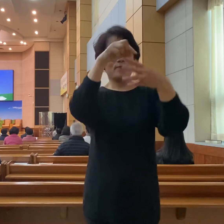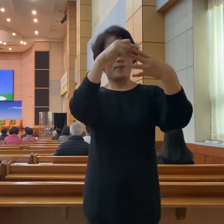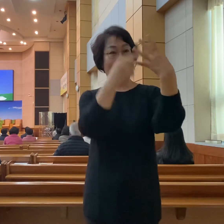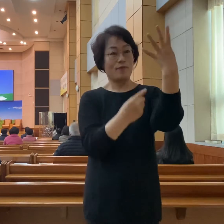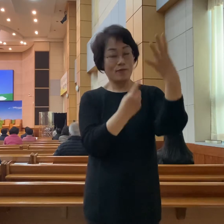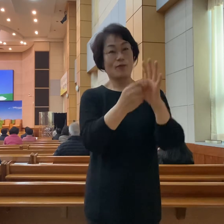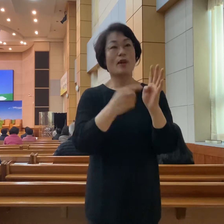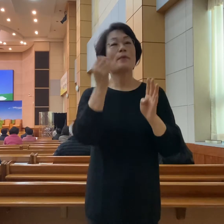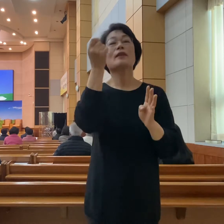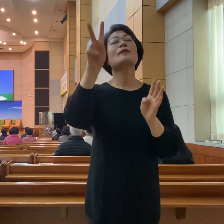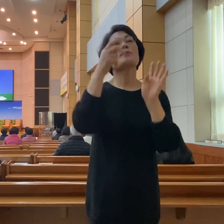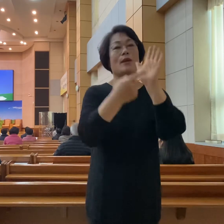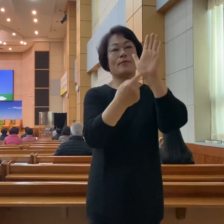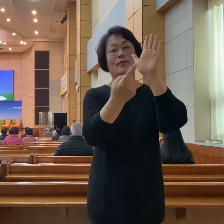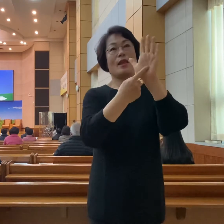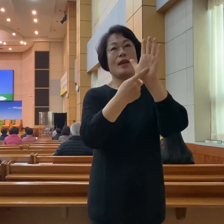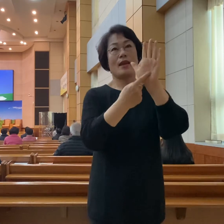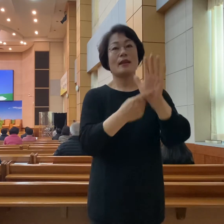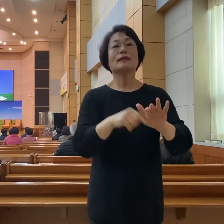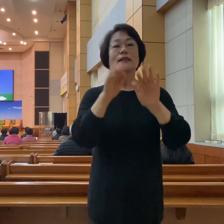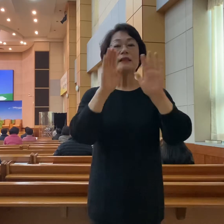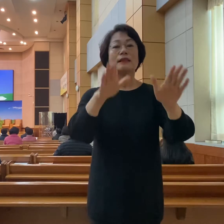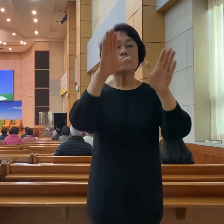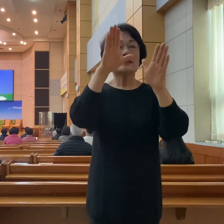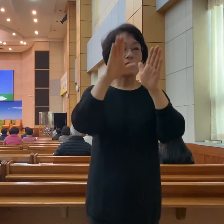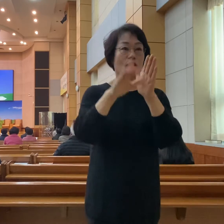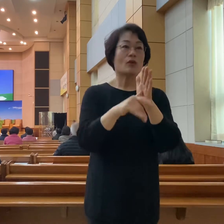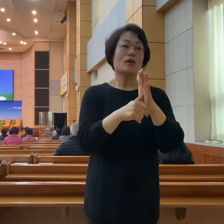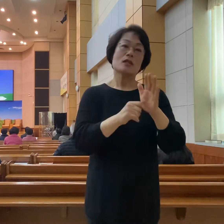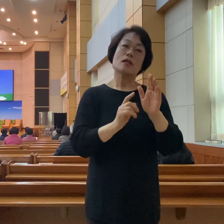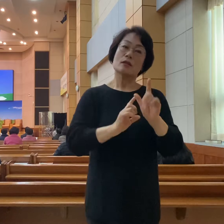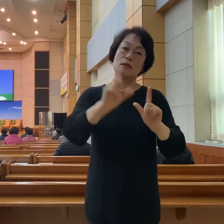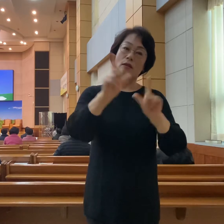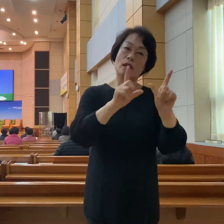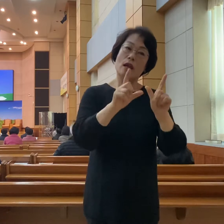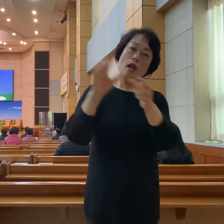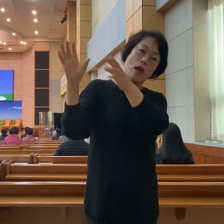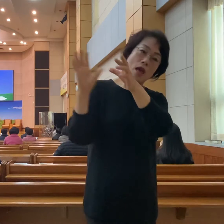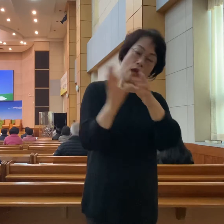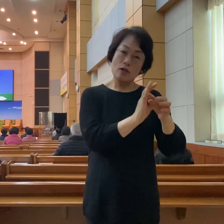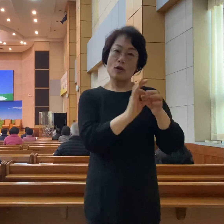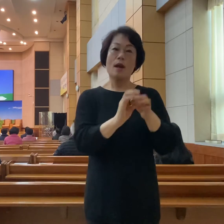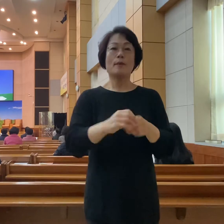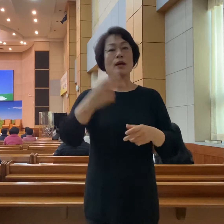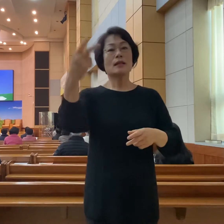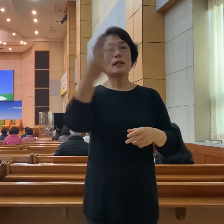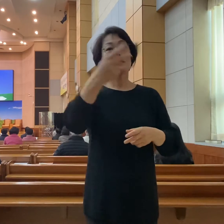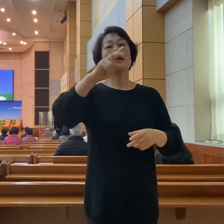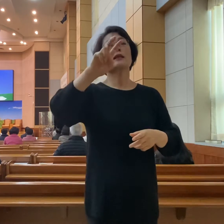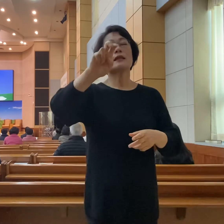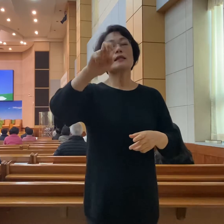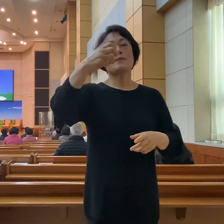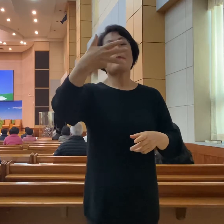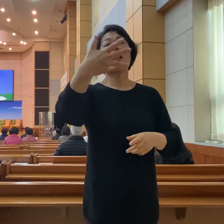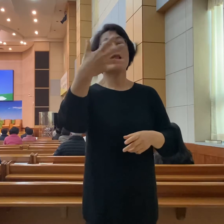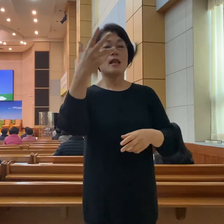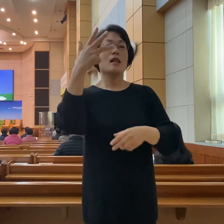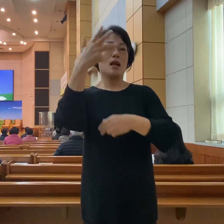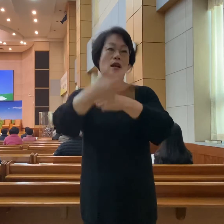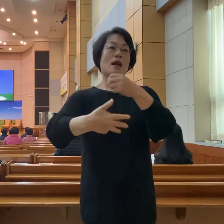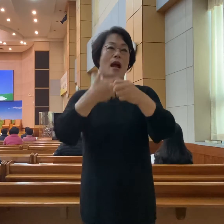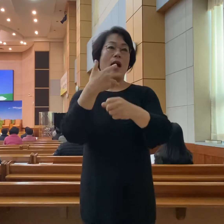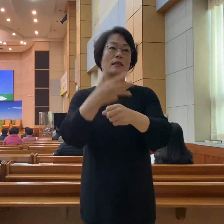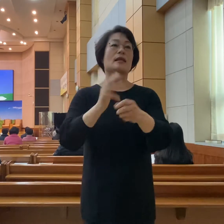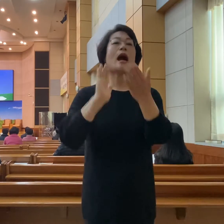이런 추세로 가면은 2028년까지 이런 모습으로 간다. 2028년 아직까지 그리고 7년